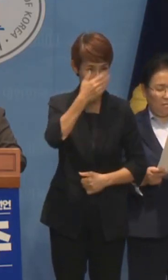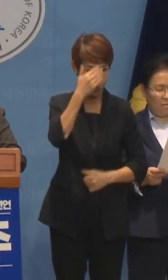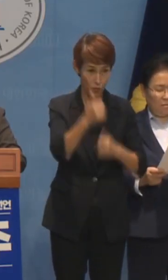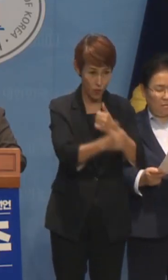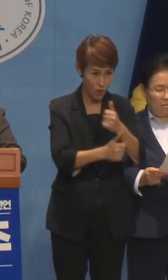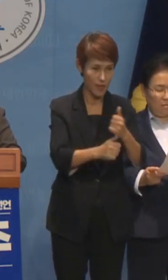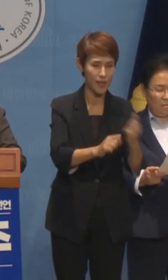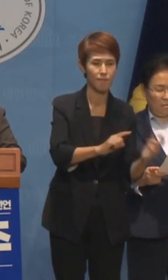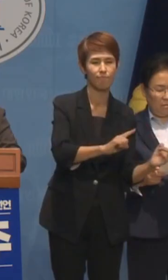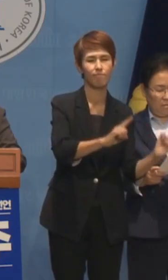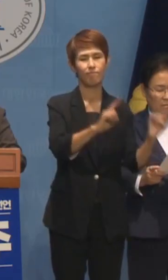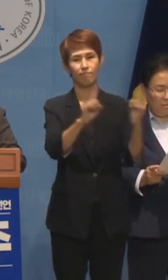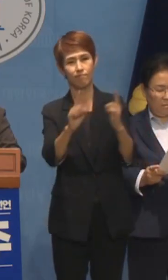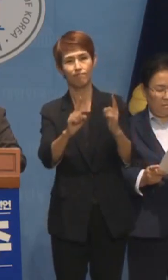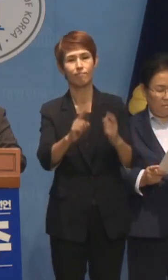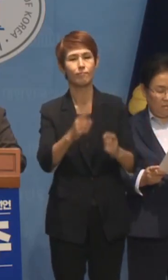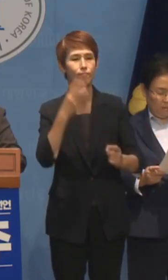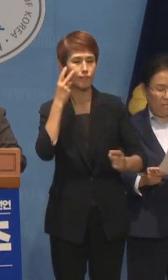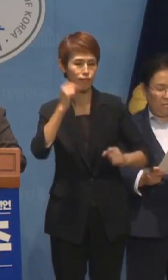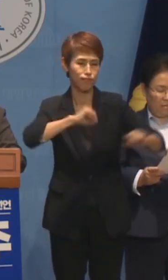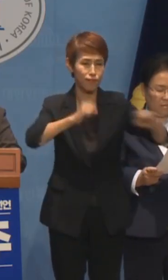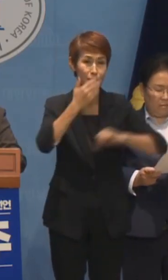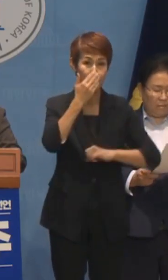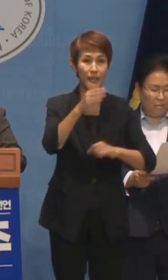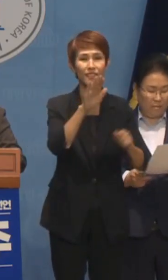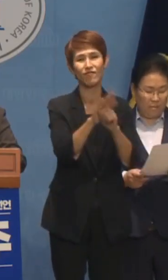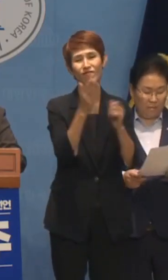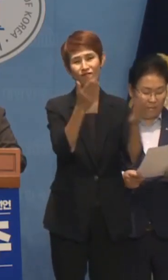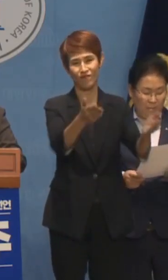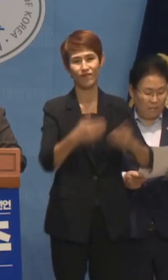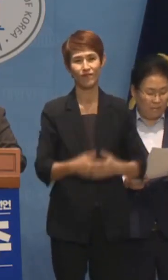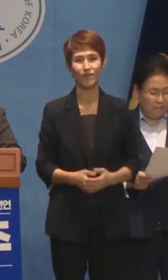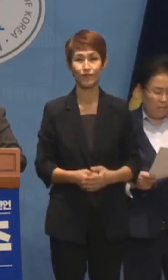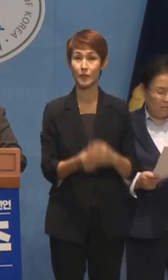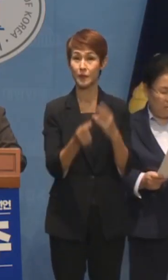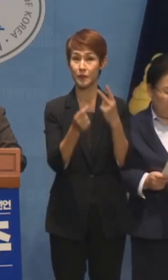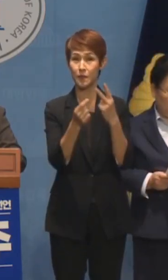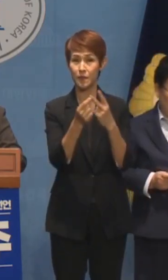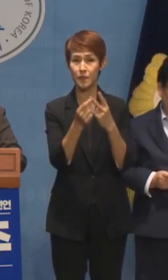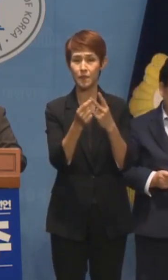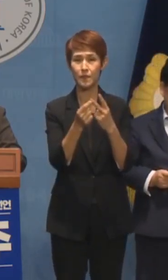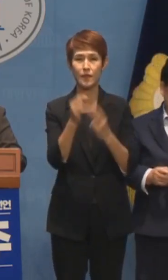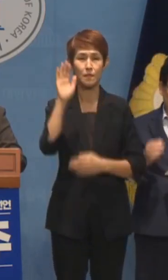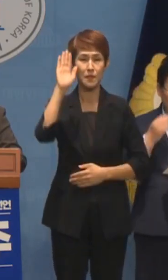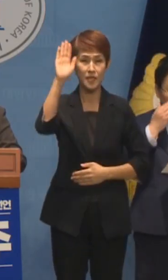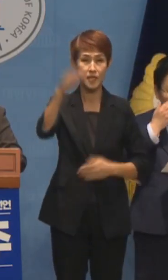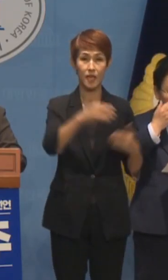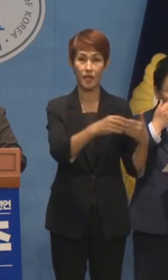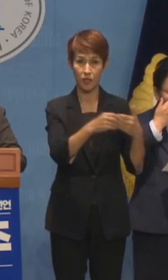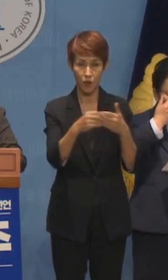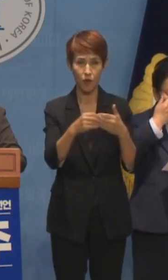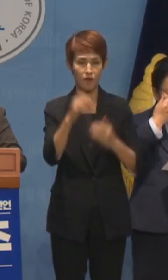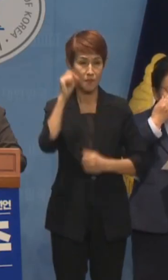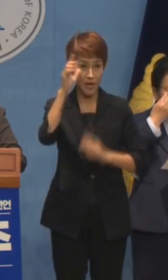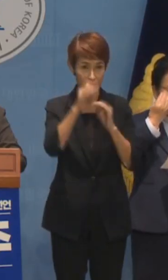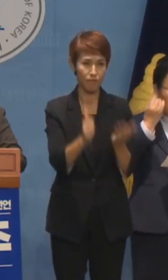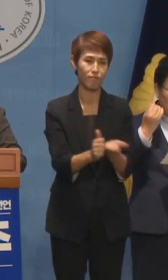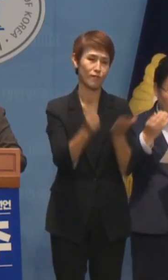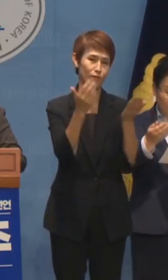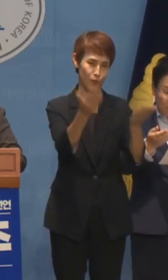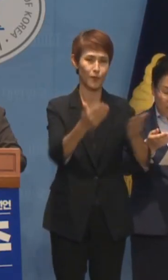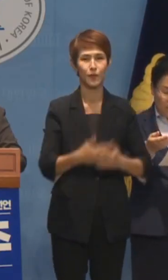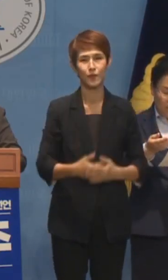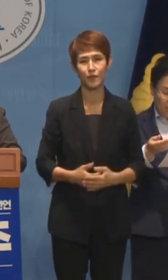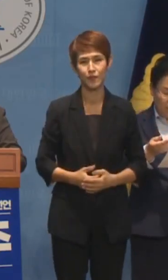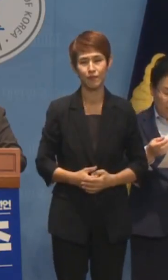다시 회복하고 활성화될 수 있도록 지원하겠습니다. 둘째, 미래 리더와 인재를 양성하고